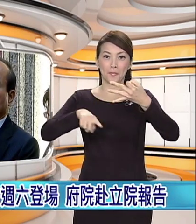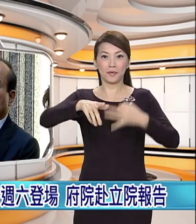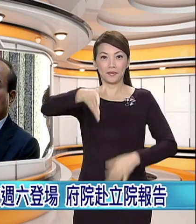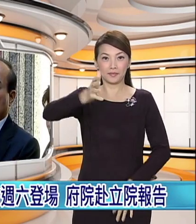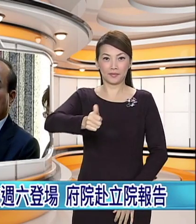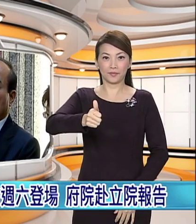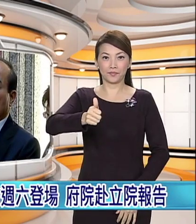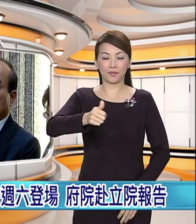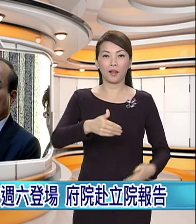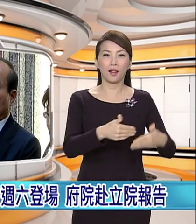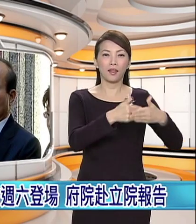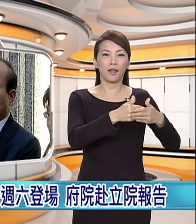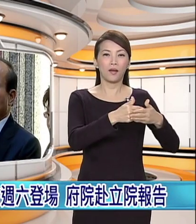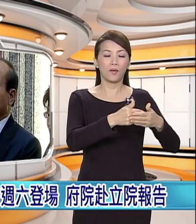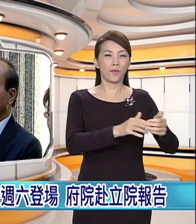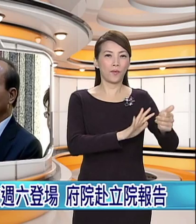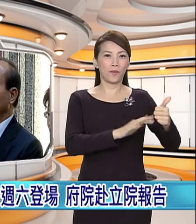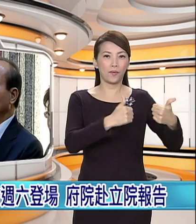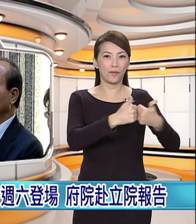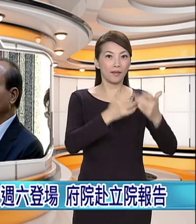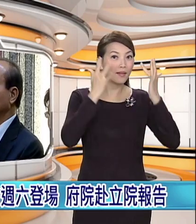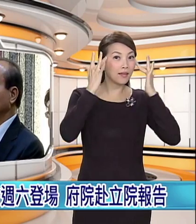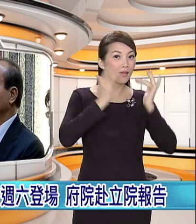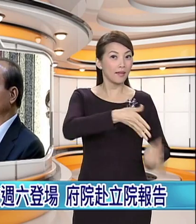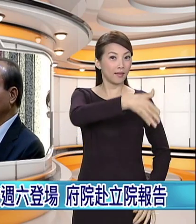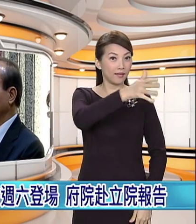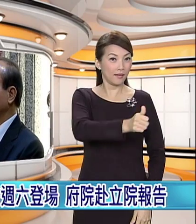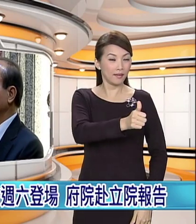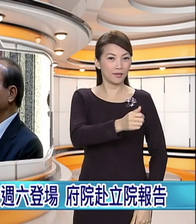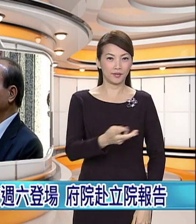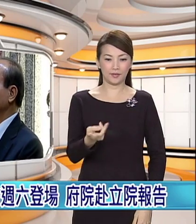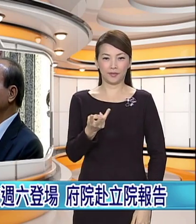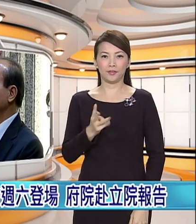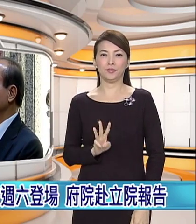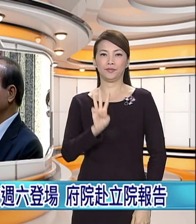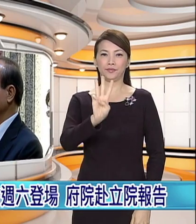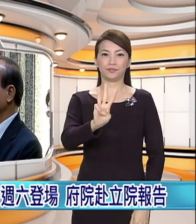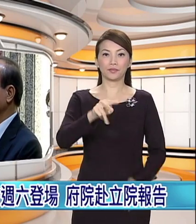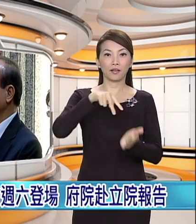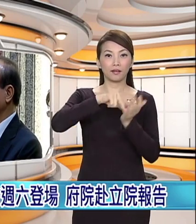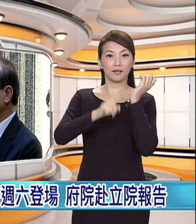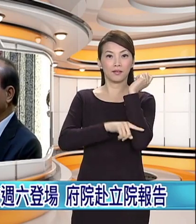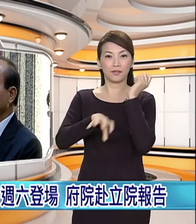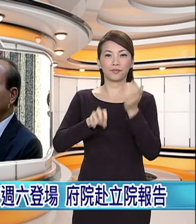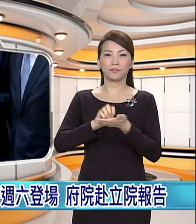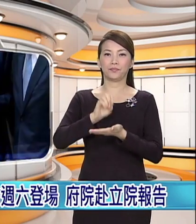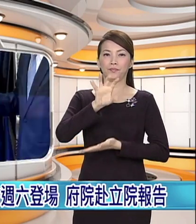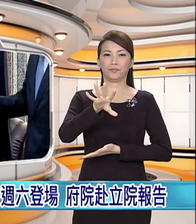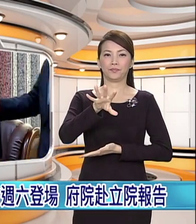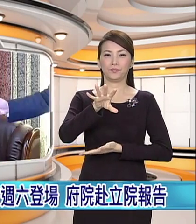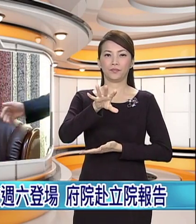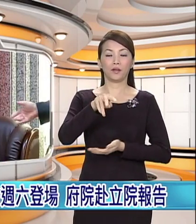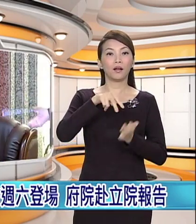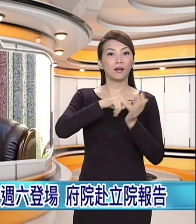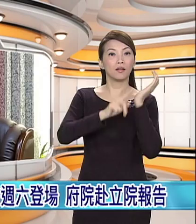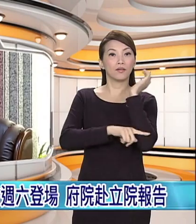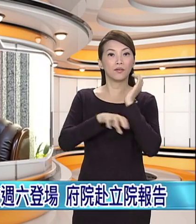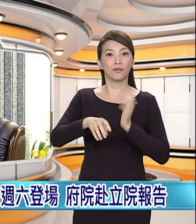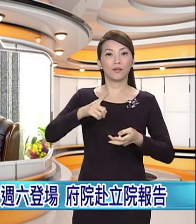委夏立言昨天都到立法院报告。立法院长王金平则是呼